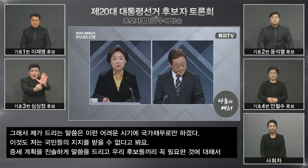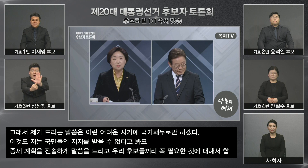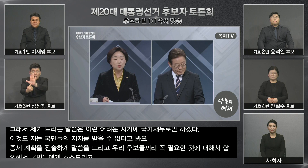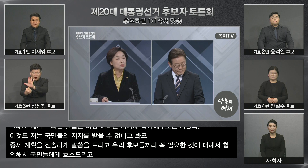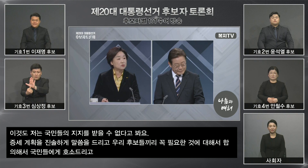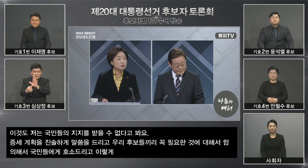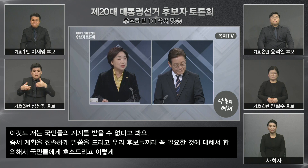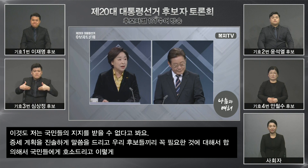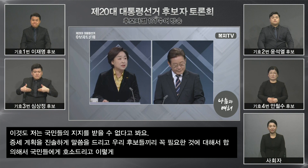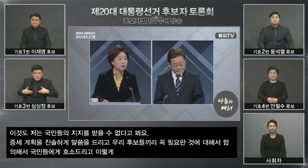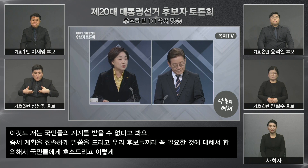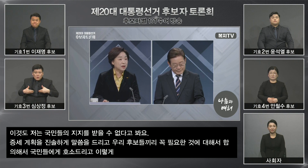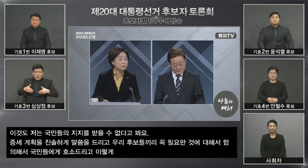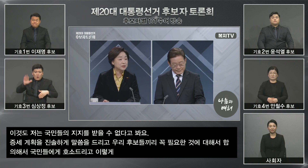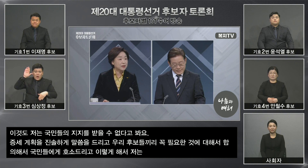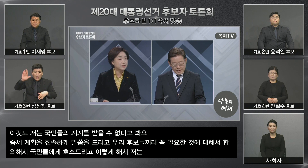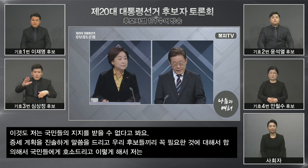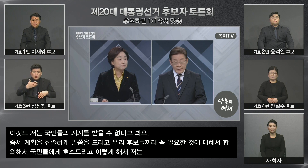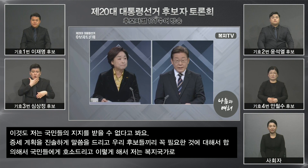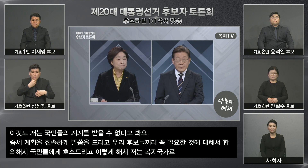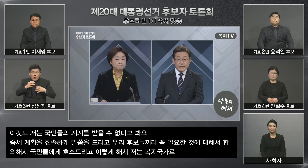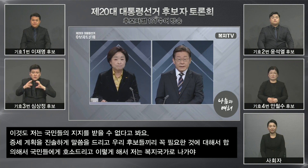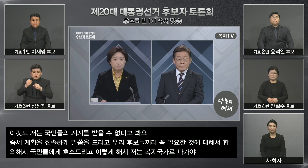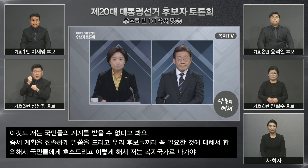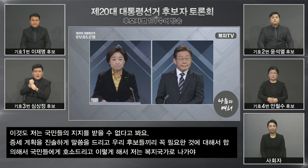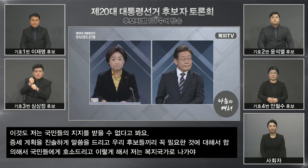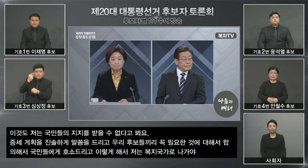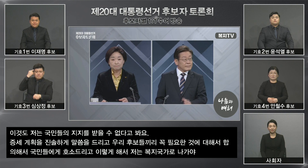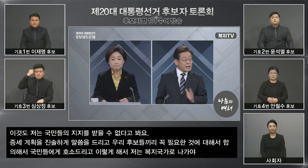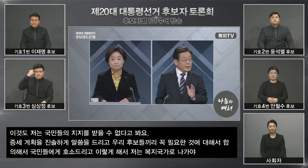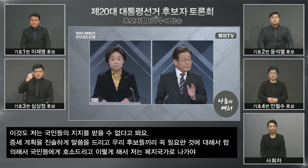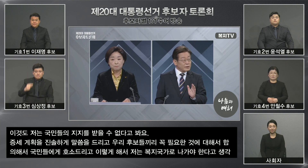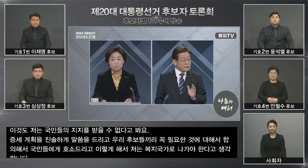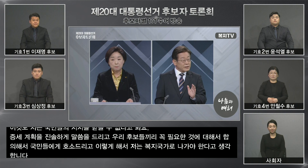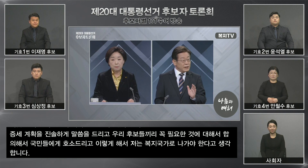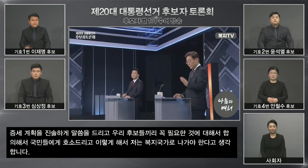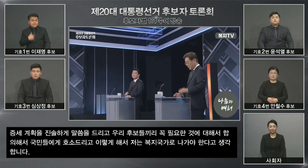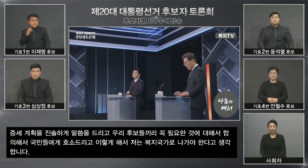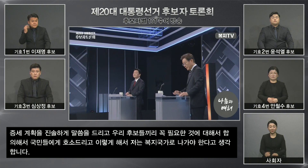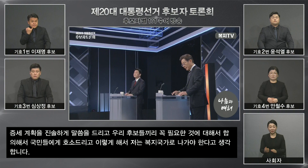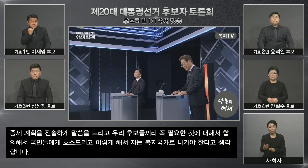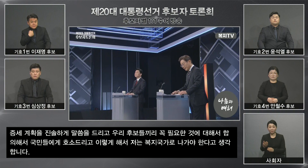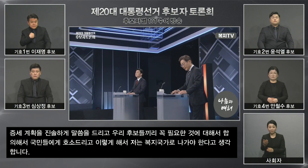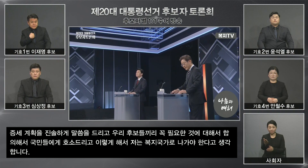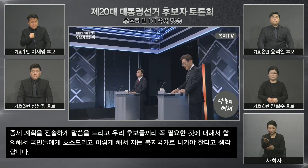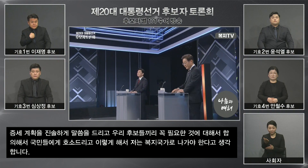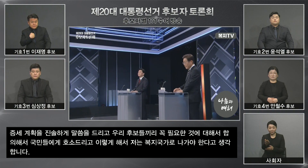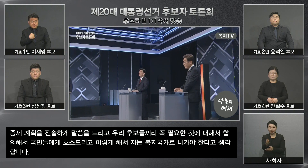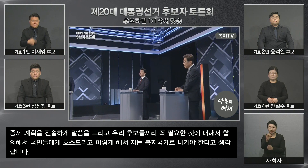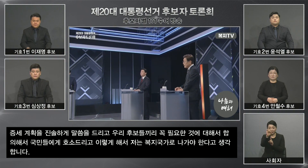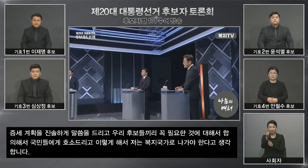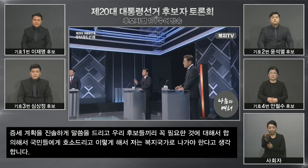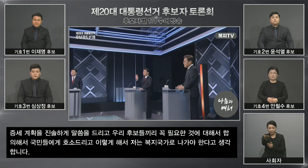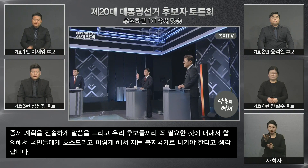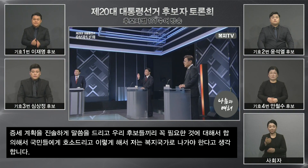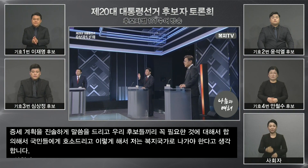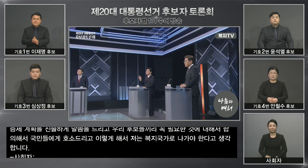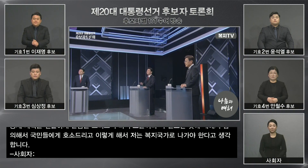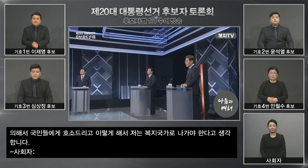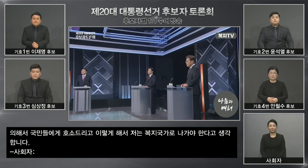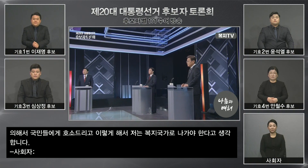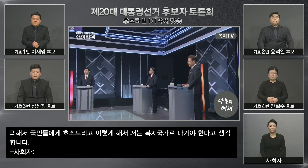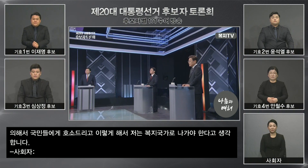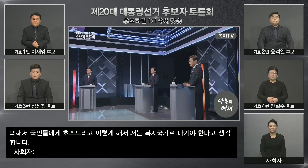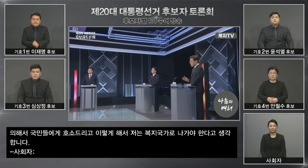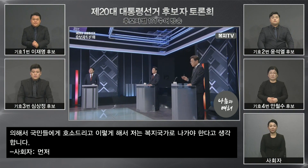저는 복지국가로 나가야 된다고 생각합니다. 네, 제가 먼저 말씀하시겠습니까? 시간이 좀 있으니까. 네, 이재명 후보. 네.